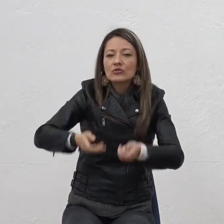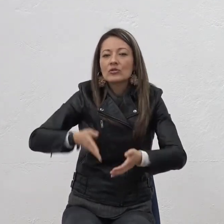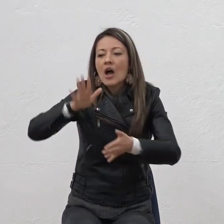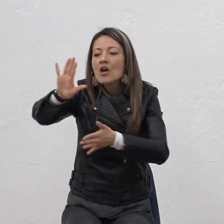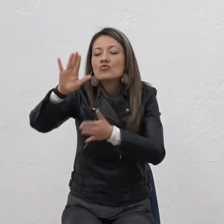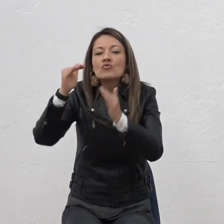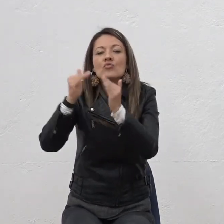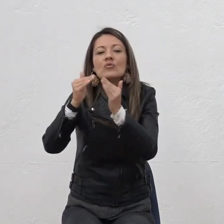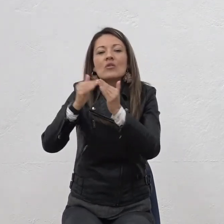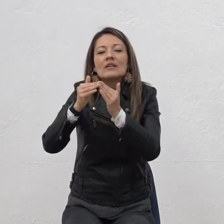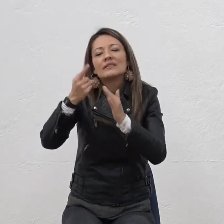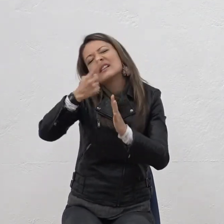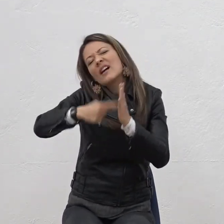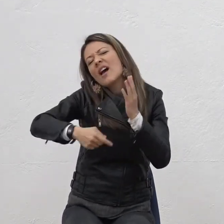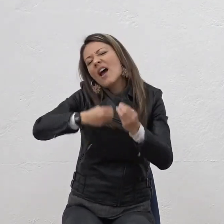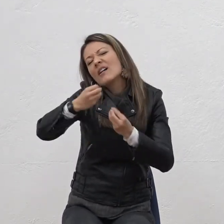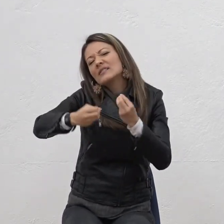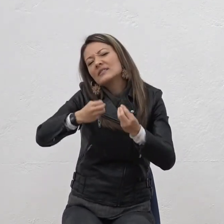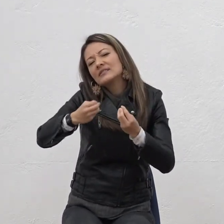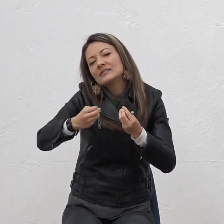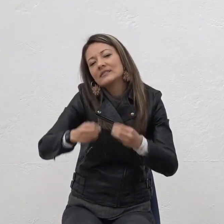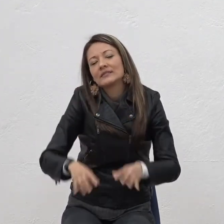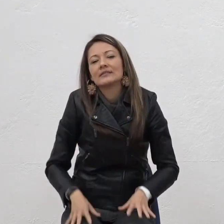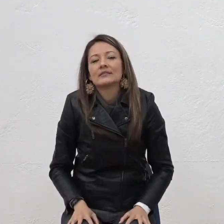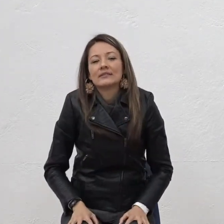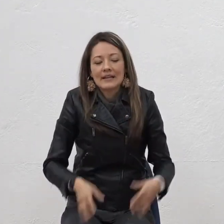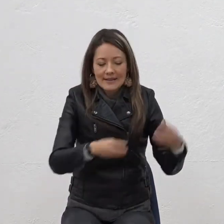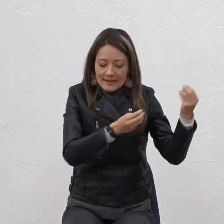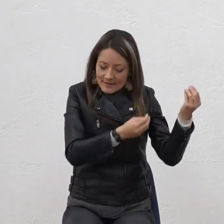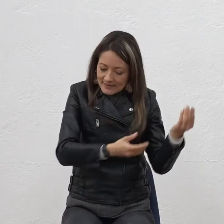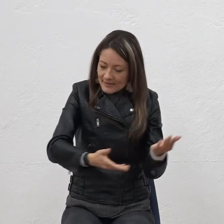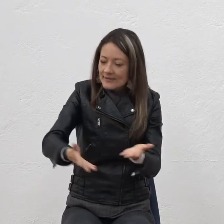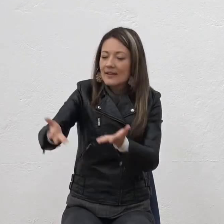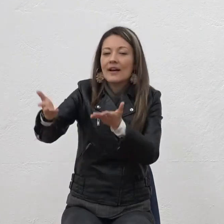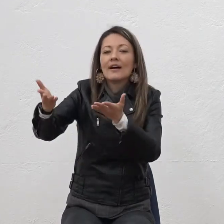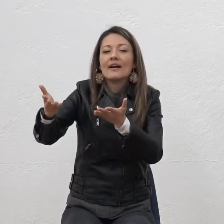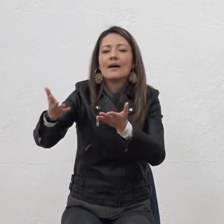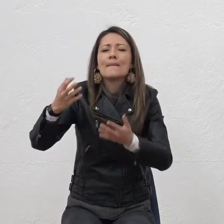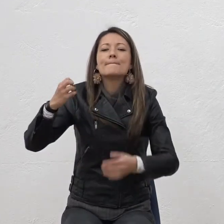esta casa. ¿Qué estaba haciendo? Trayendo a él